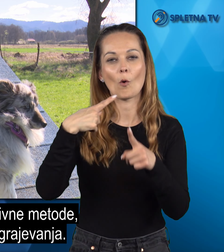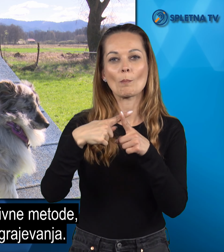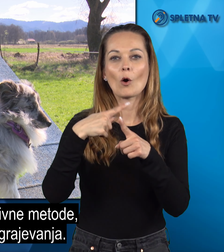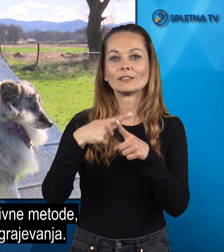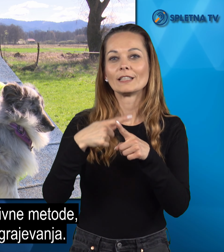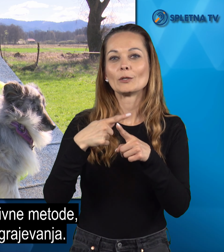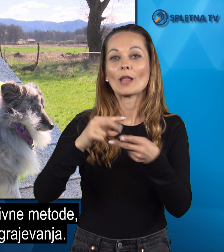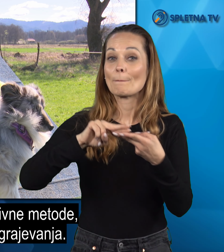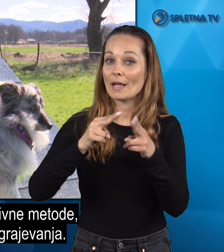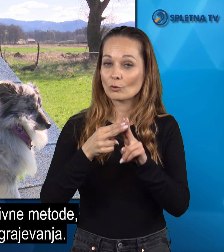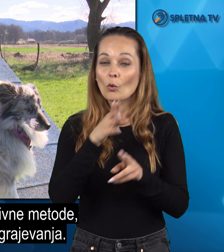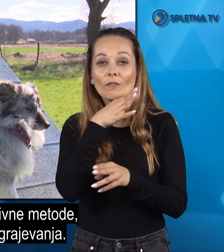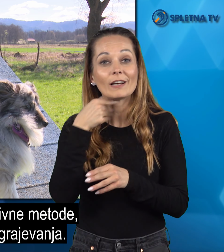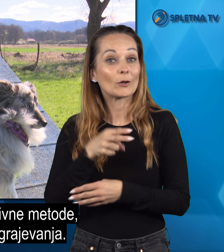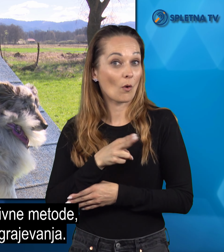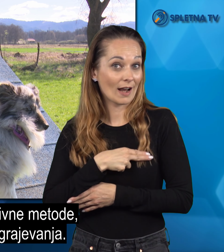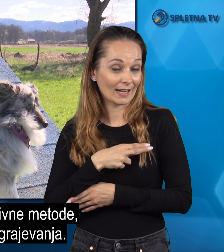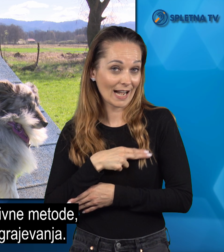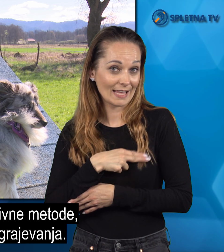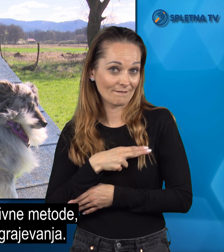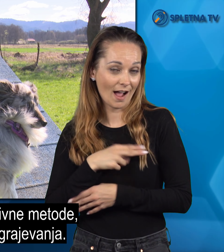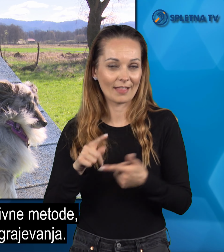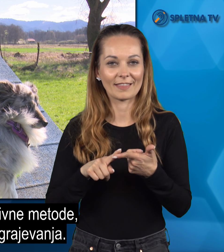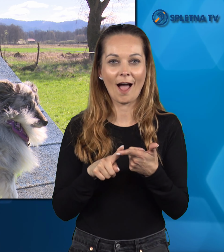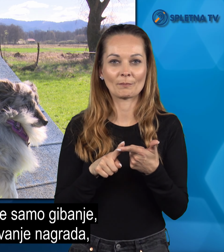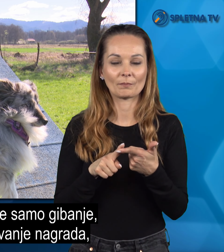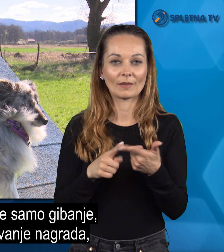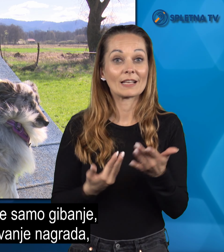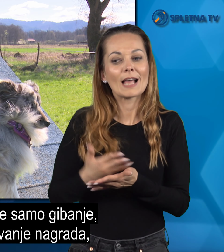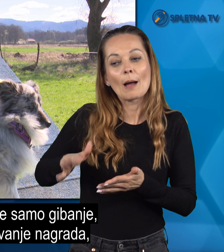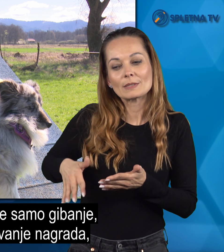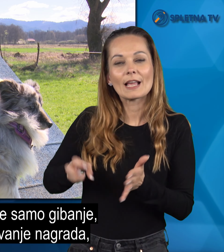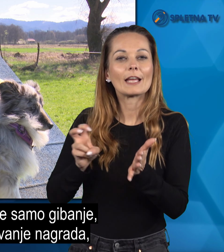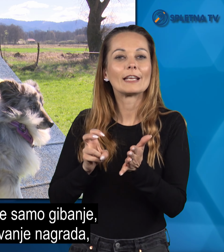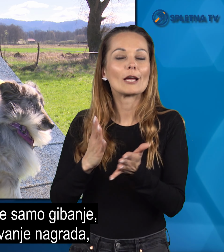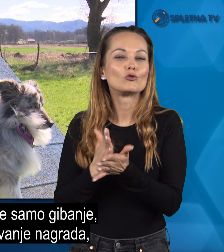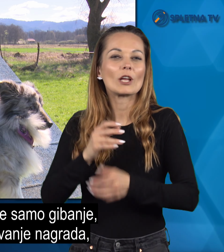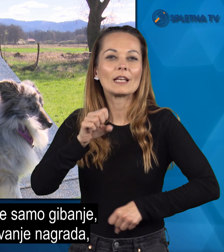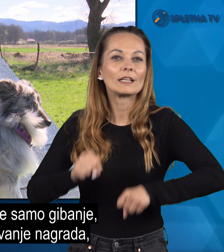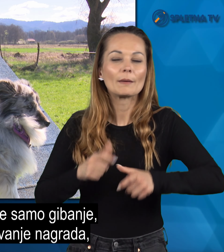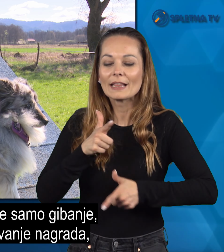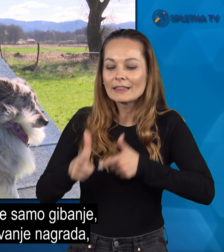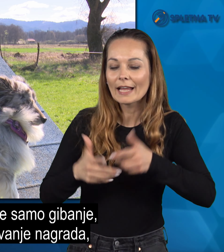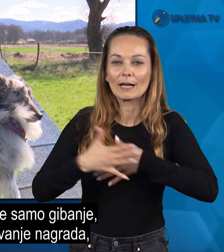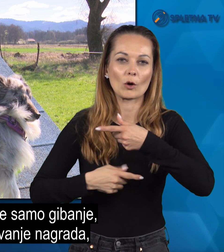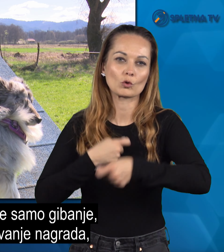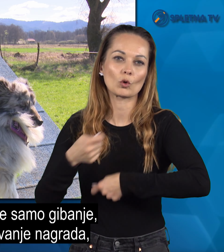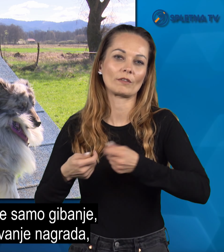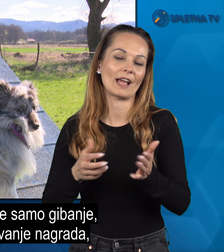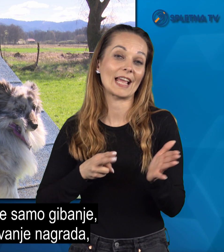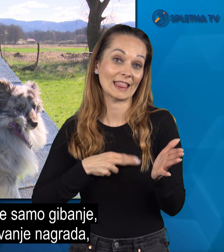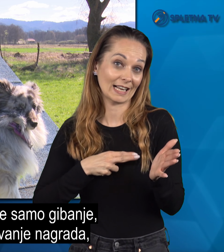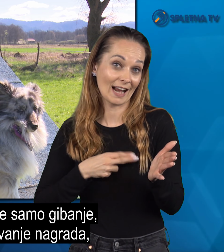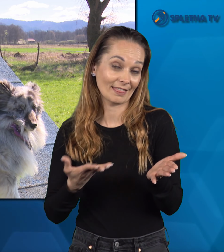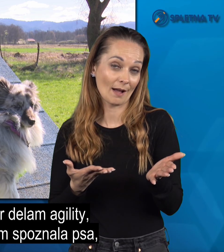res samo pozitivne metode, veliko nagrajevanja. Za pse je pa že samo gibanje, tek in